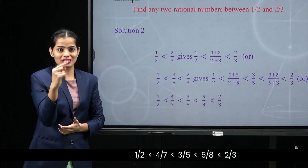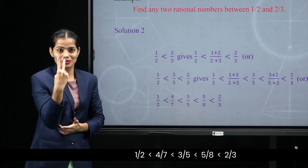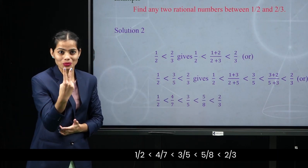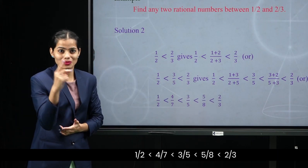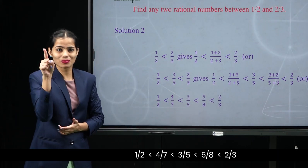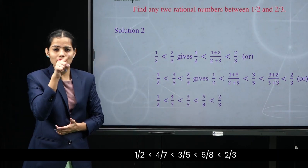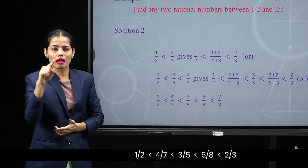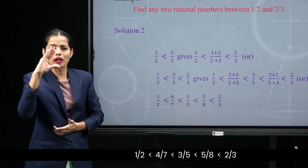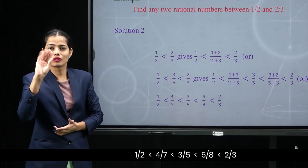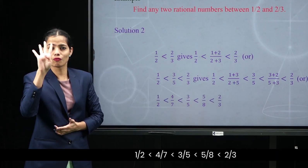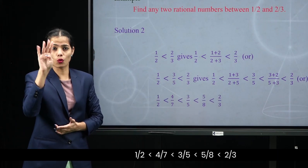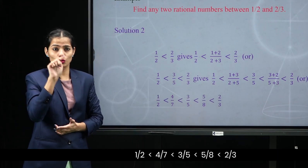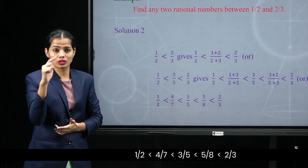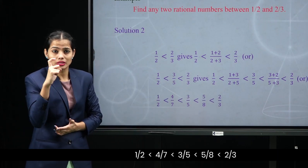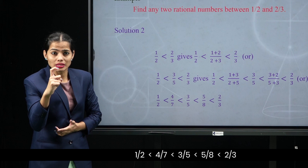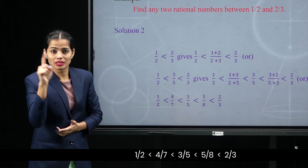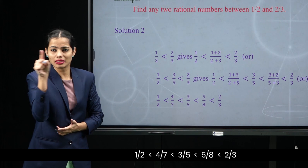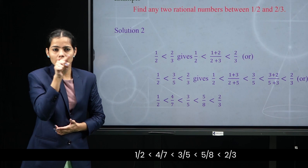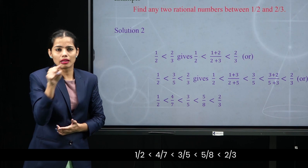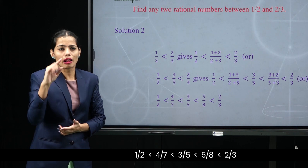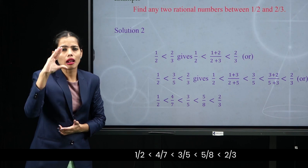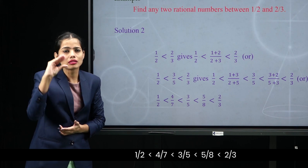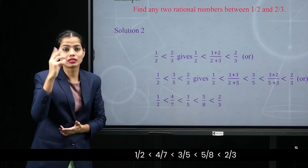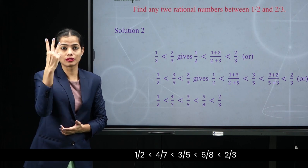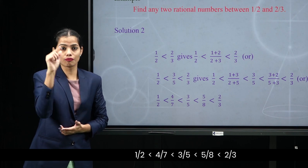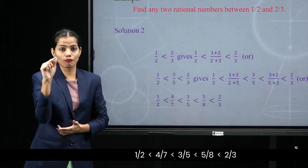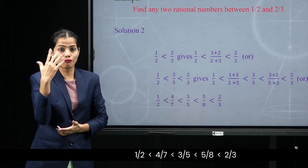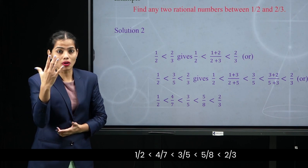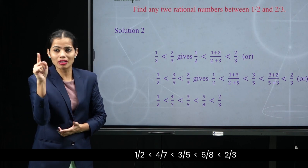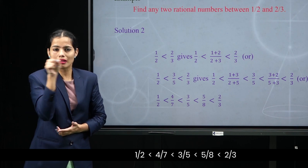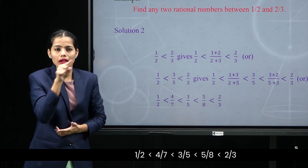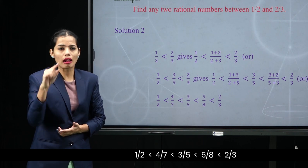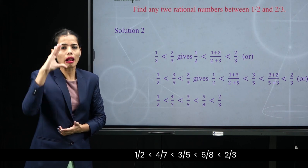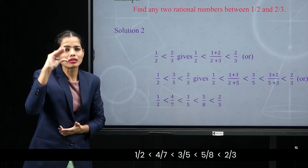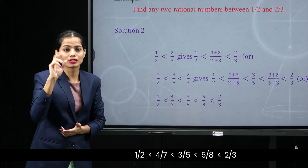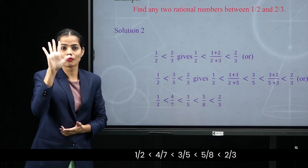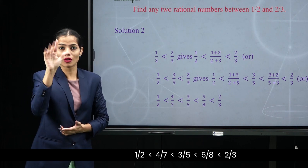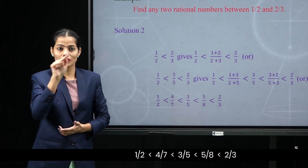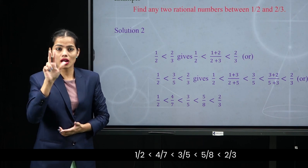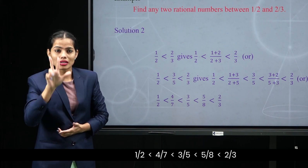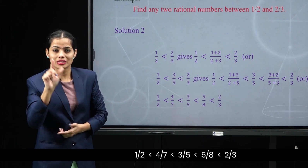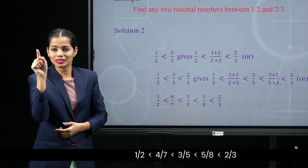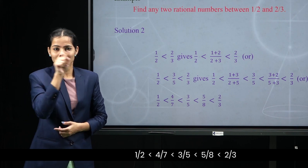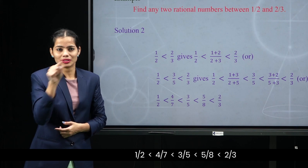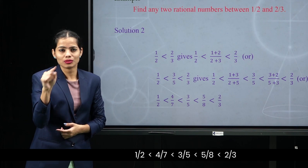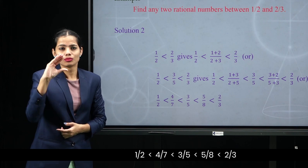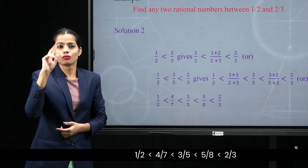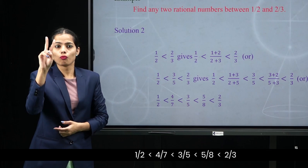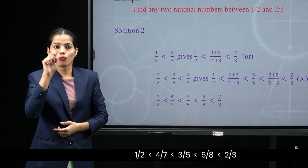1/2 இதைவிட சிறியது. அல்லது 2/3 5/8 விட பெரியது.